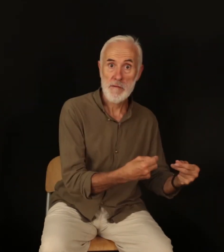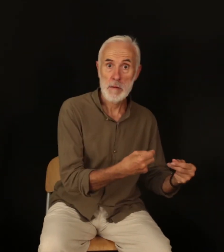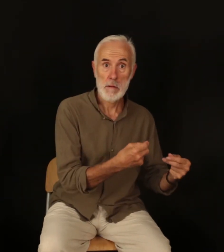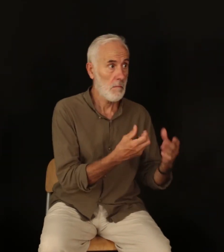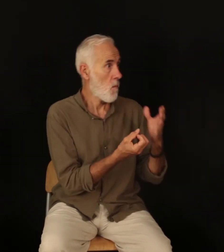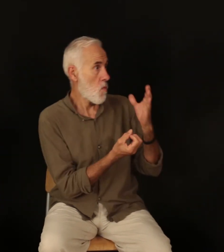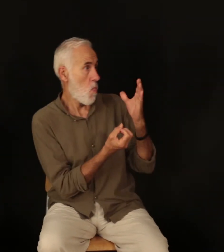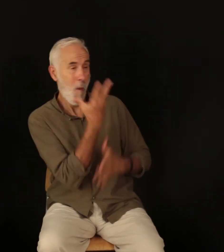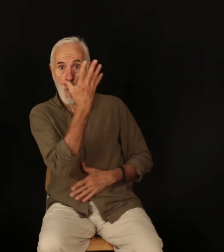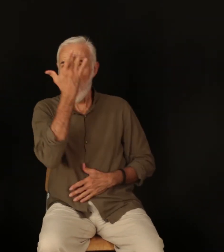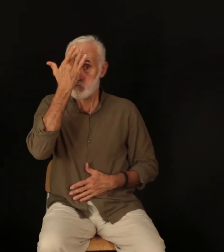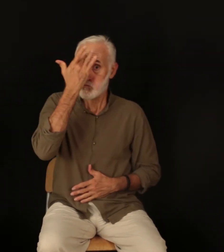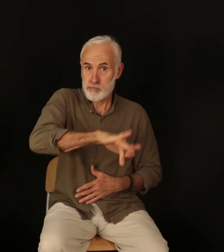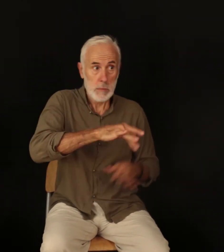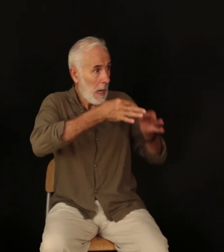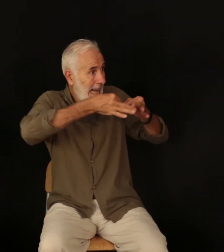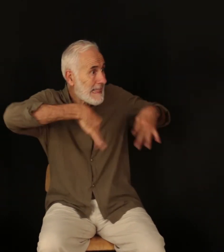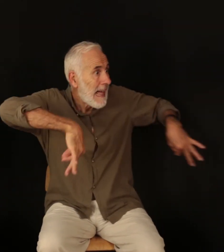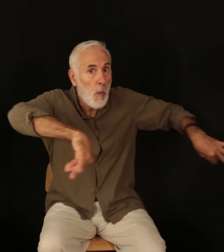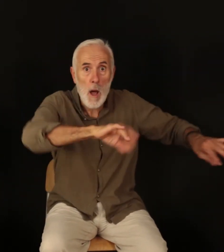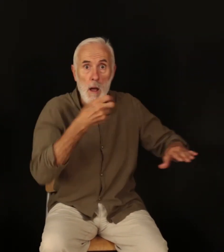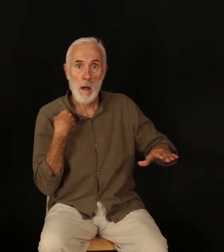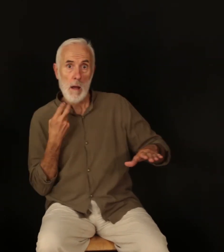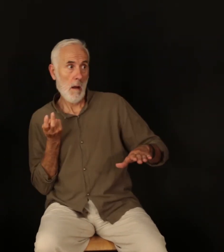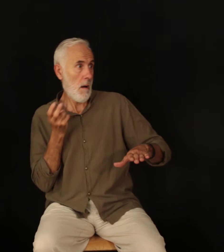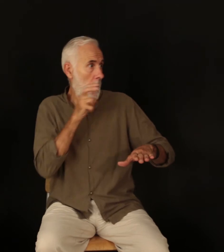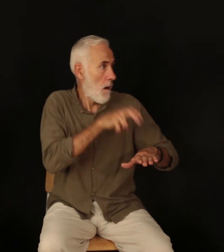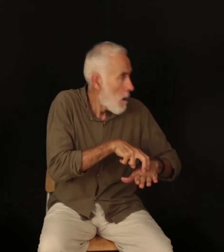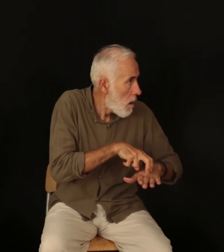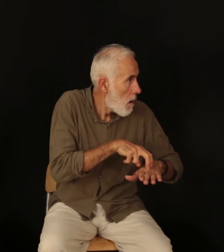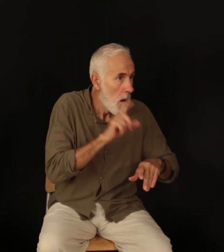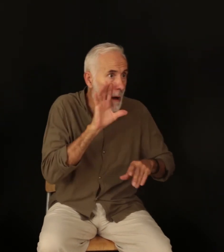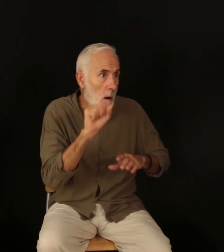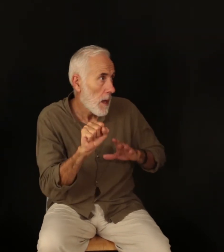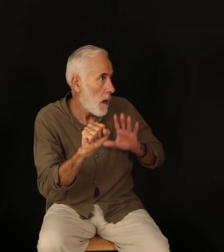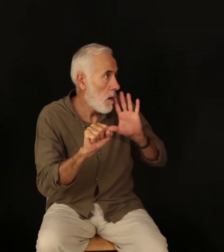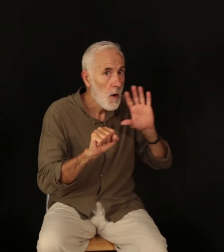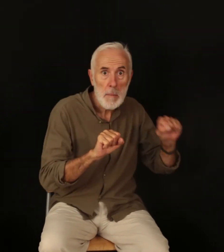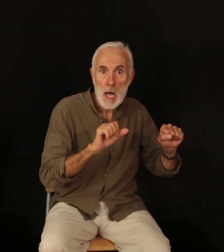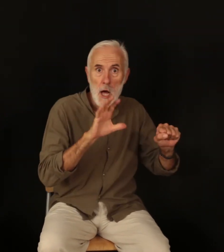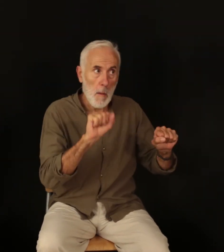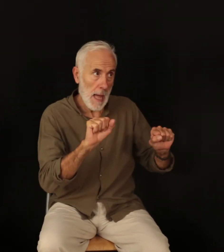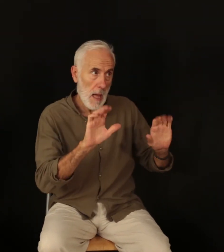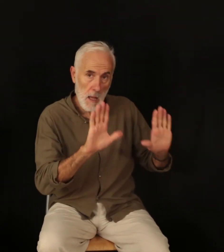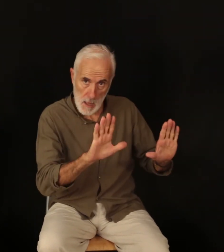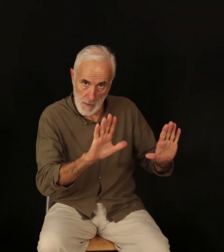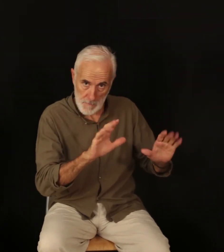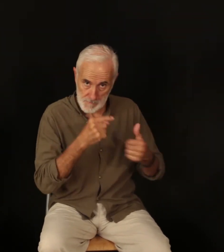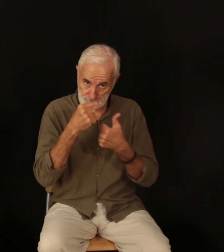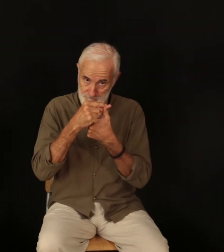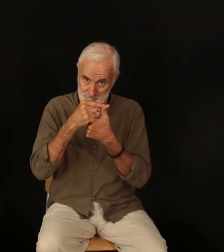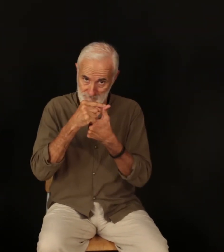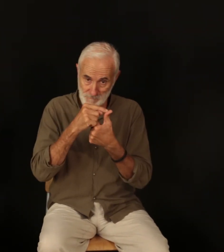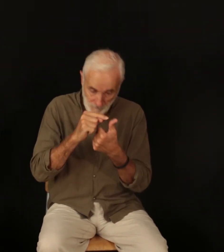d'arriver dans un territoire inconnu, de prendre ses marques, de reprendre des repères. Le deuxième mouvement que nous avons choisi de